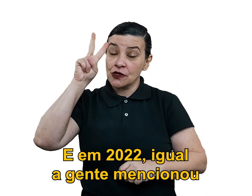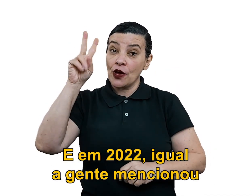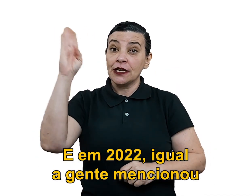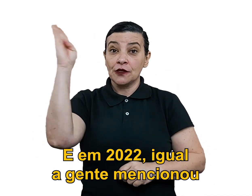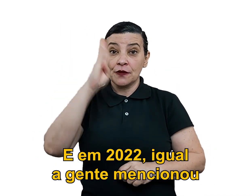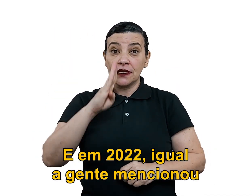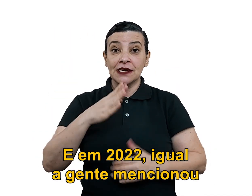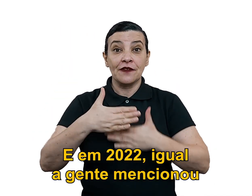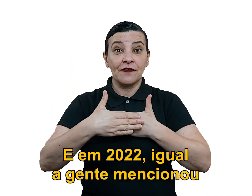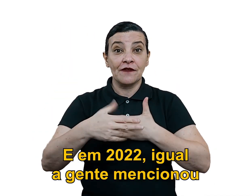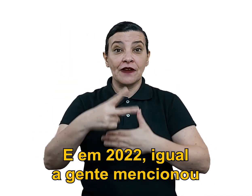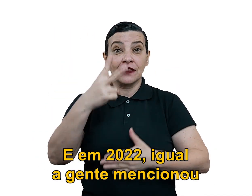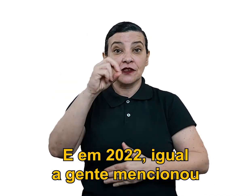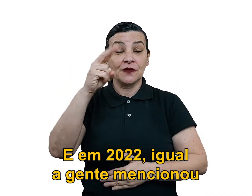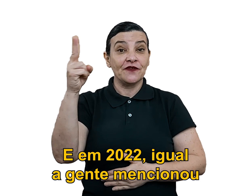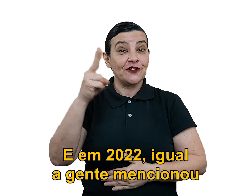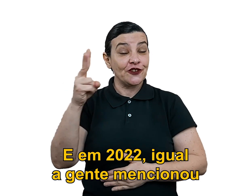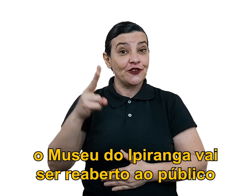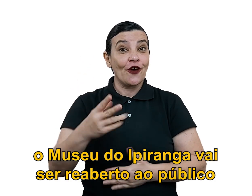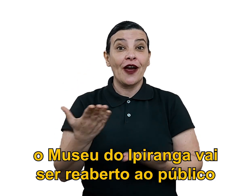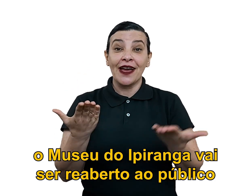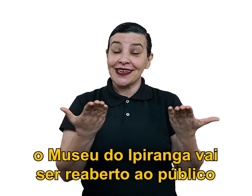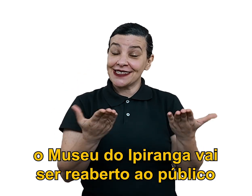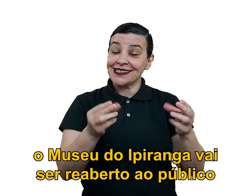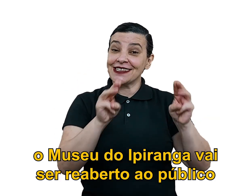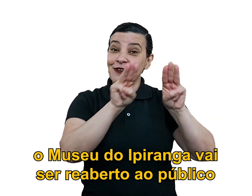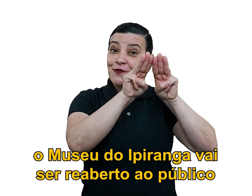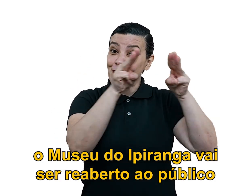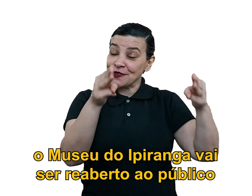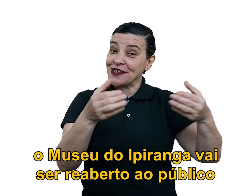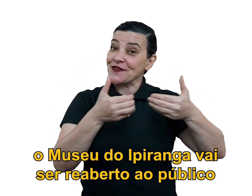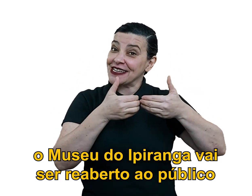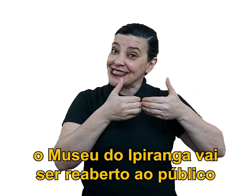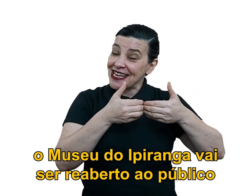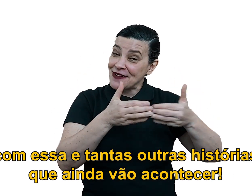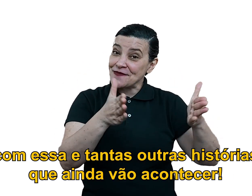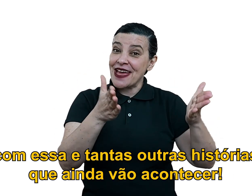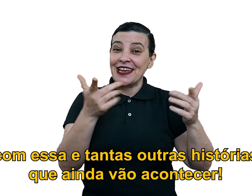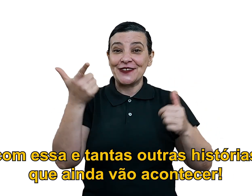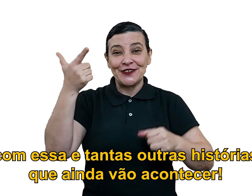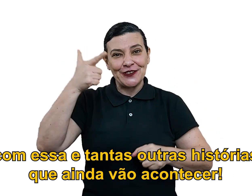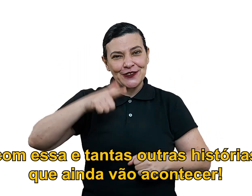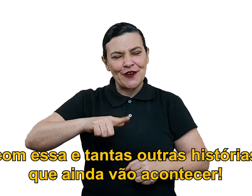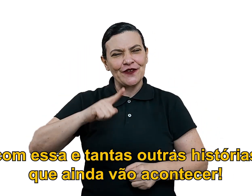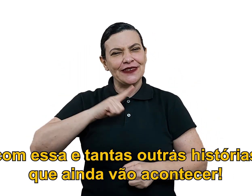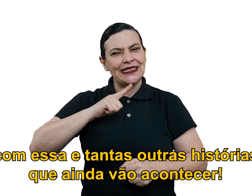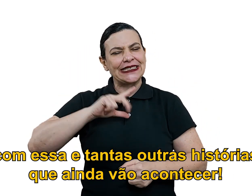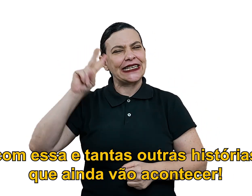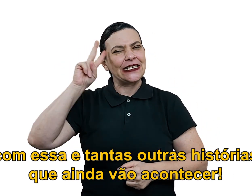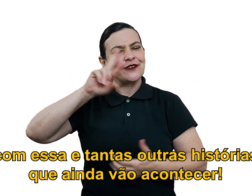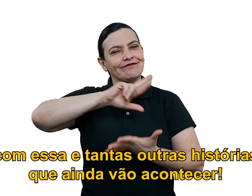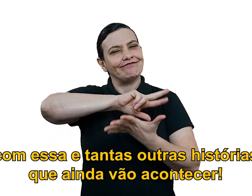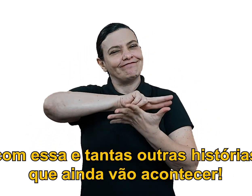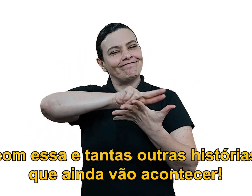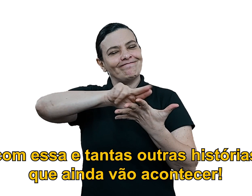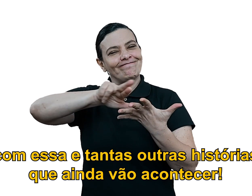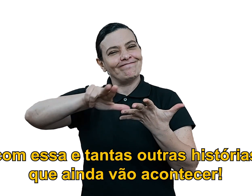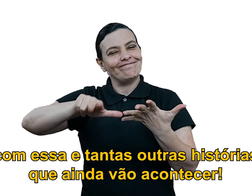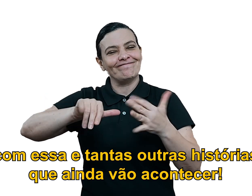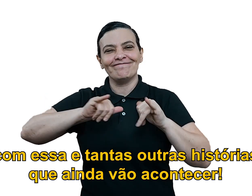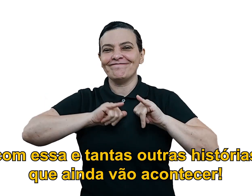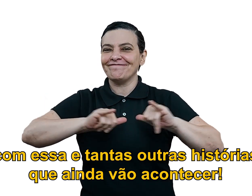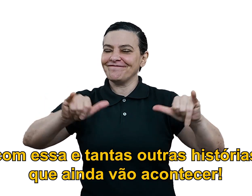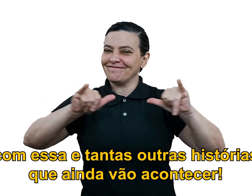mesmo. E em 2022, né, igual a gente mencionou, o Museu do Ipiranga vai ser reaberto ao público com essas e tantas outras histórias que ainda